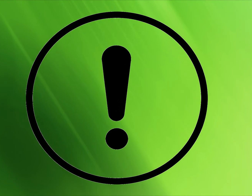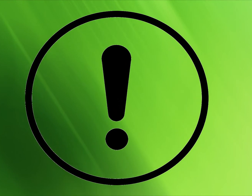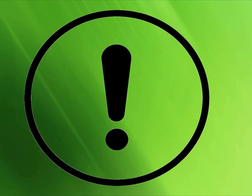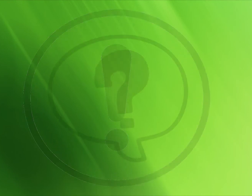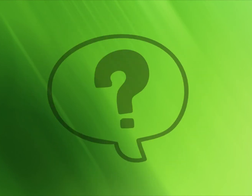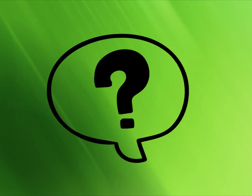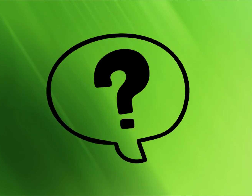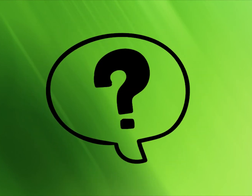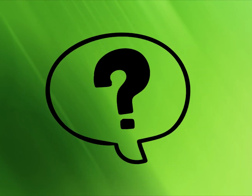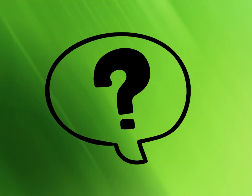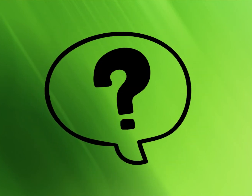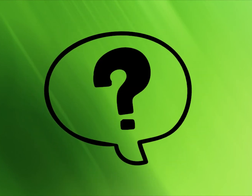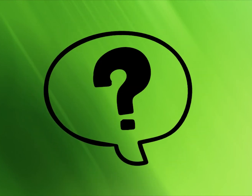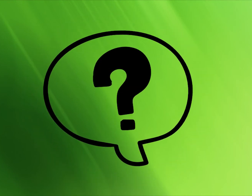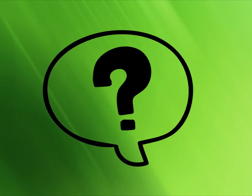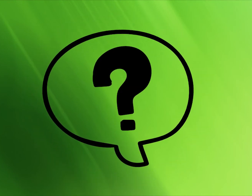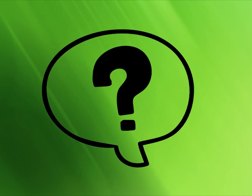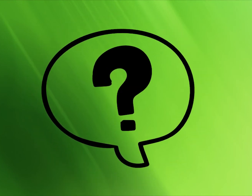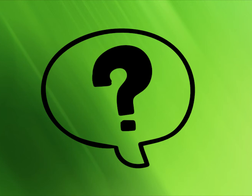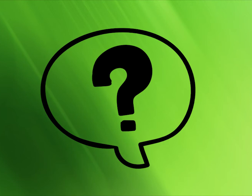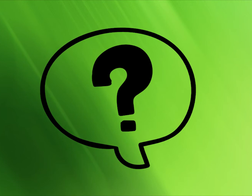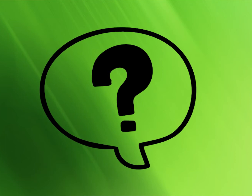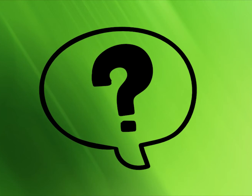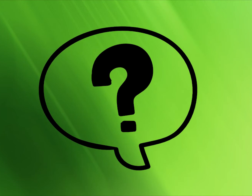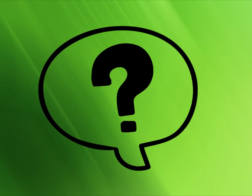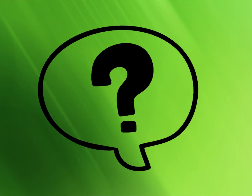incrível. Mas por que a chegada da família real foi tão importante para a independência?